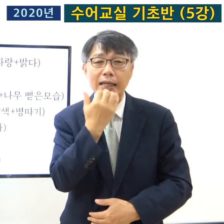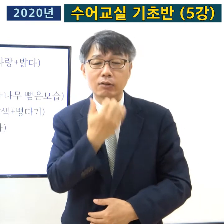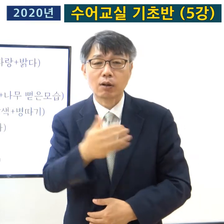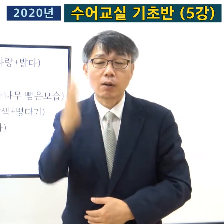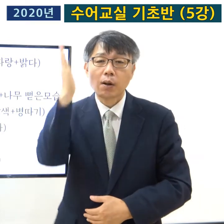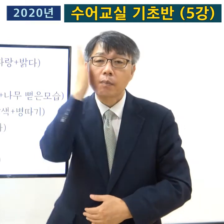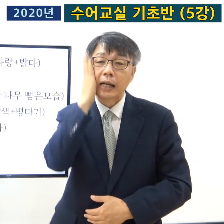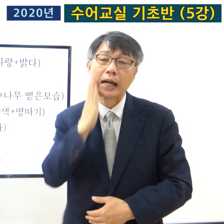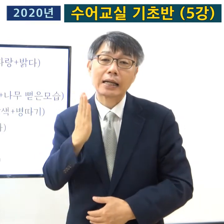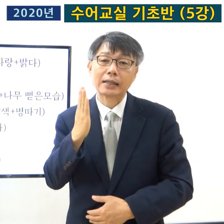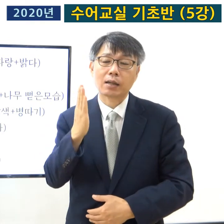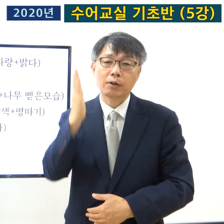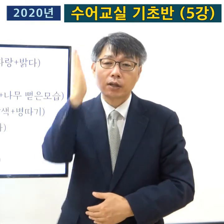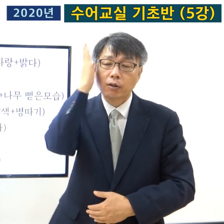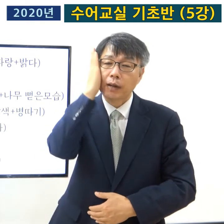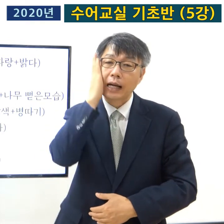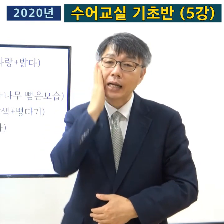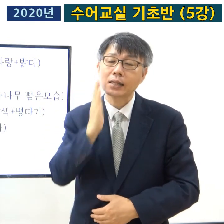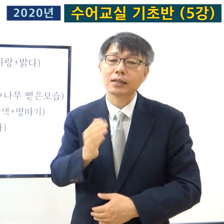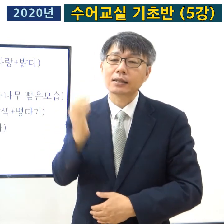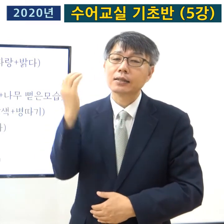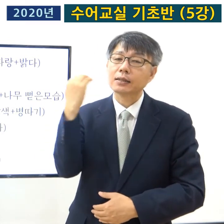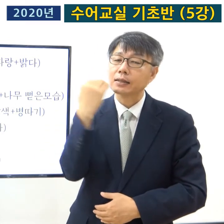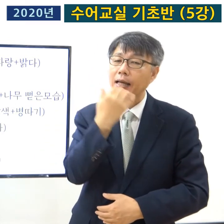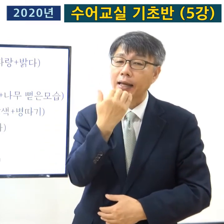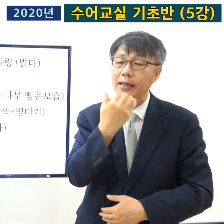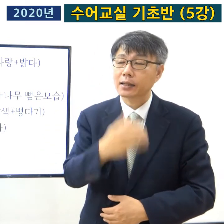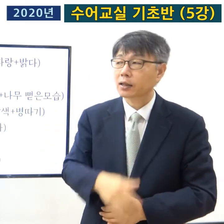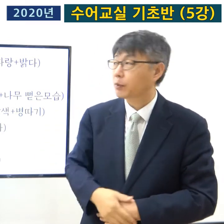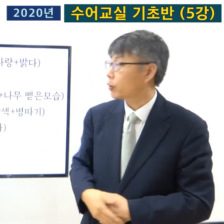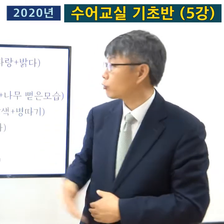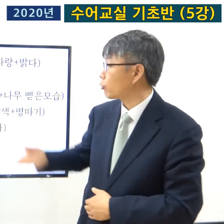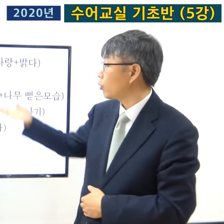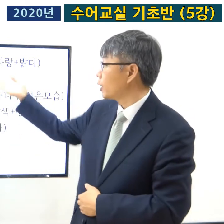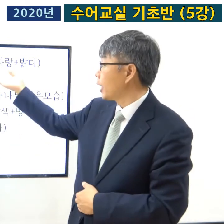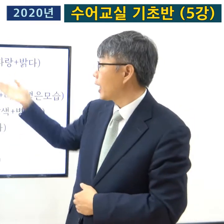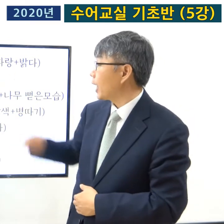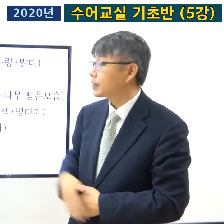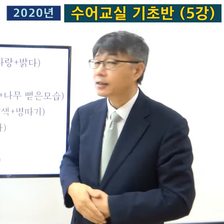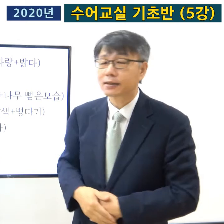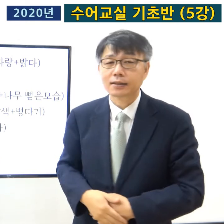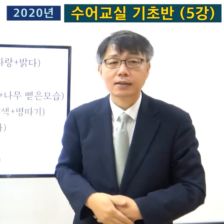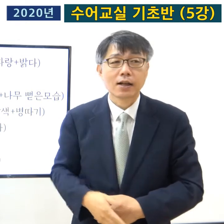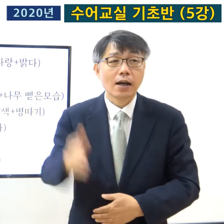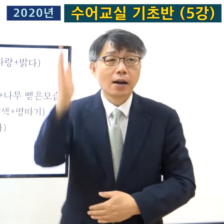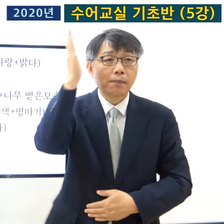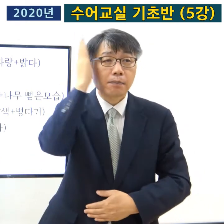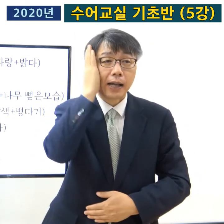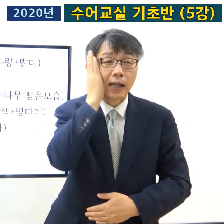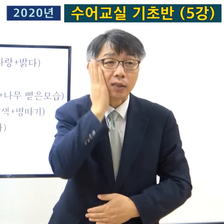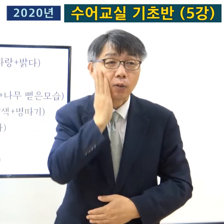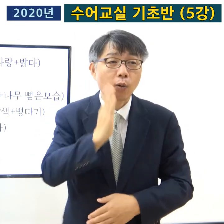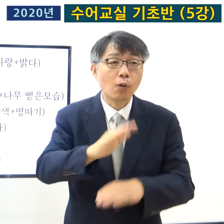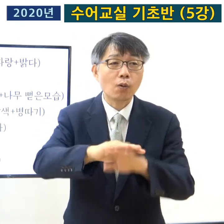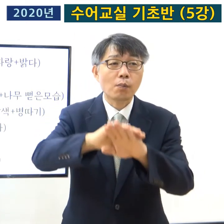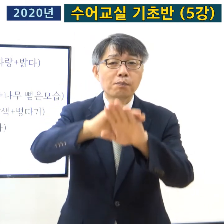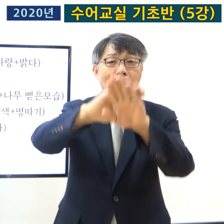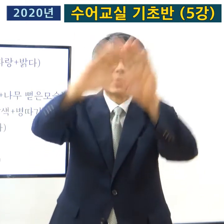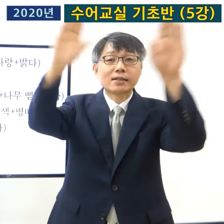파랑색이고요. 파랑 이렇게 표현하는 거, 파랑색 이렇게 표현해 주고요. 하늘은 파랗고 밝은